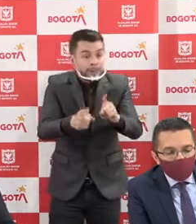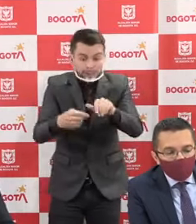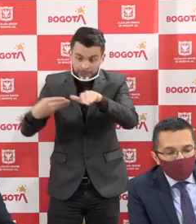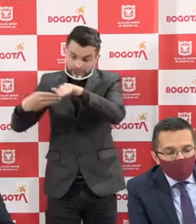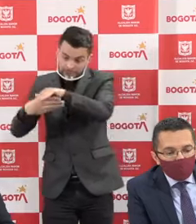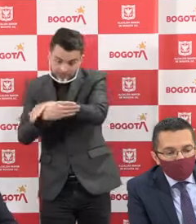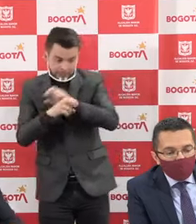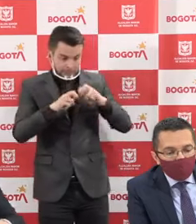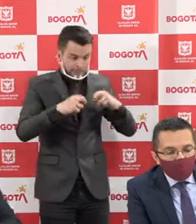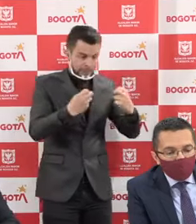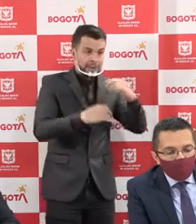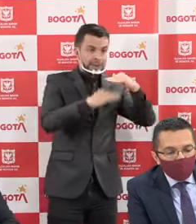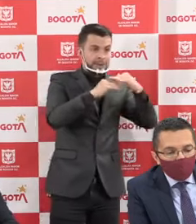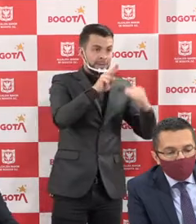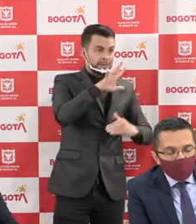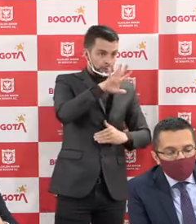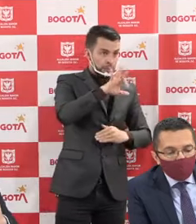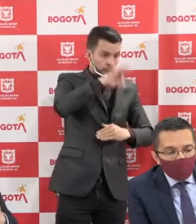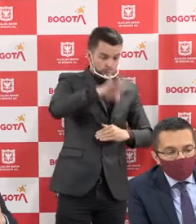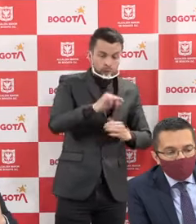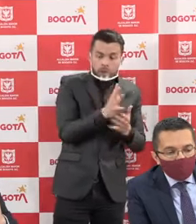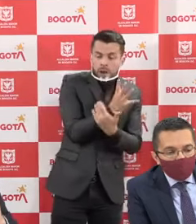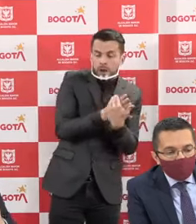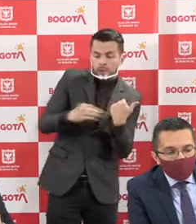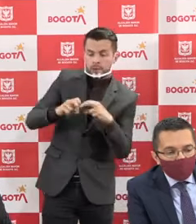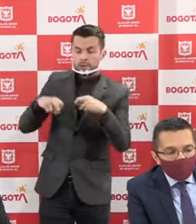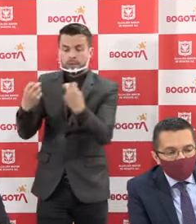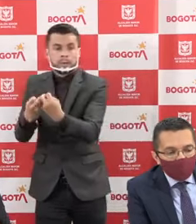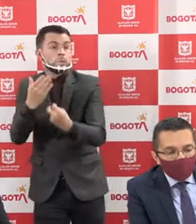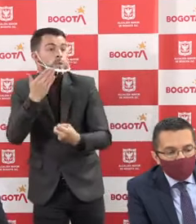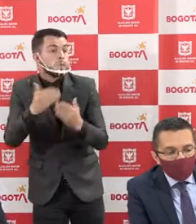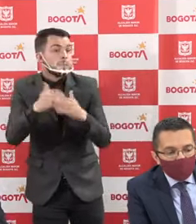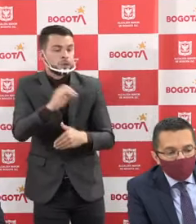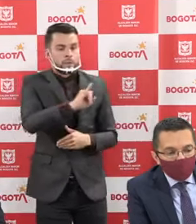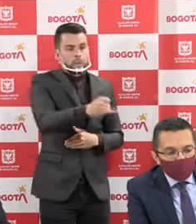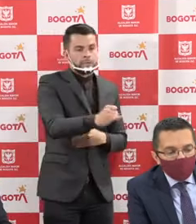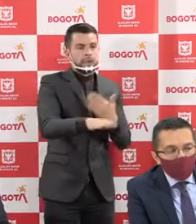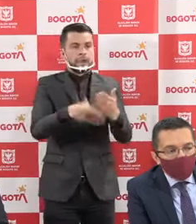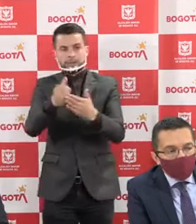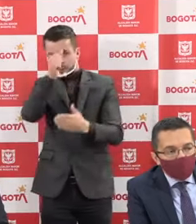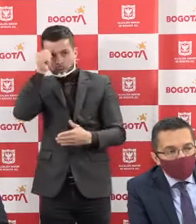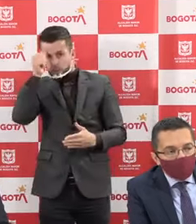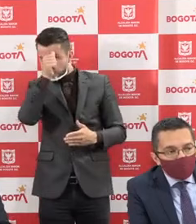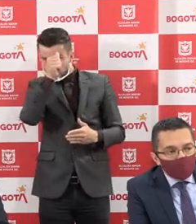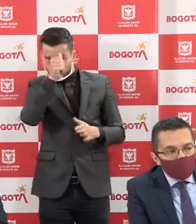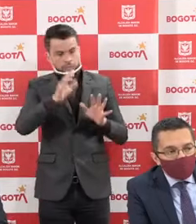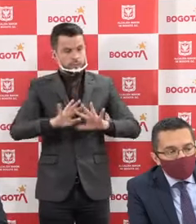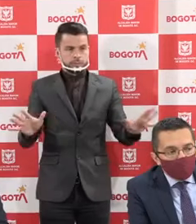al aire libre o dentro del establecimiento del día jueves al día domingo